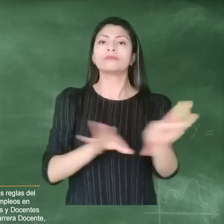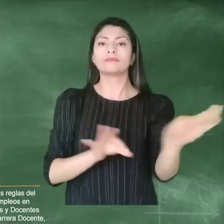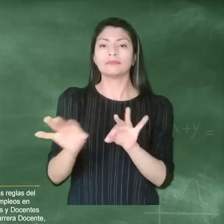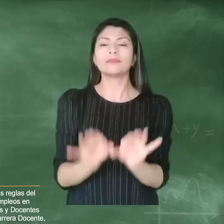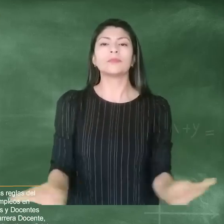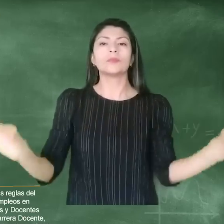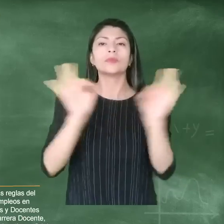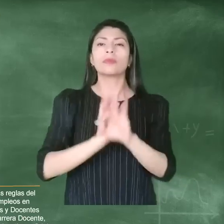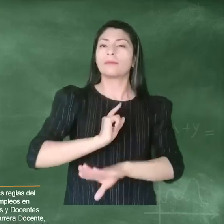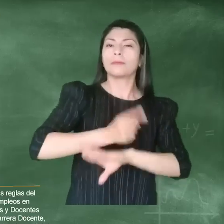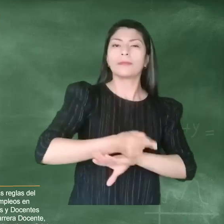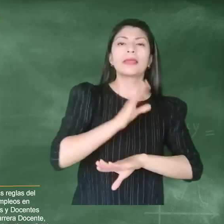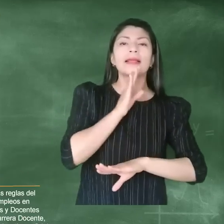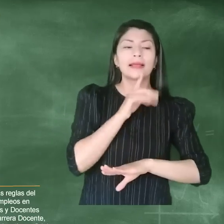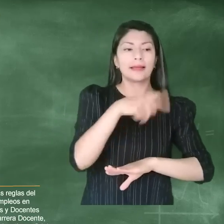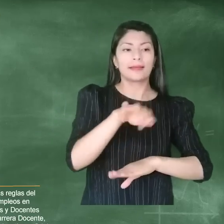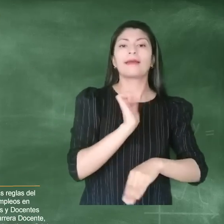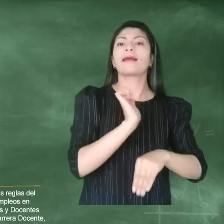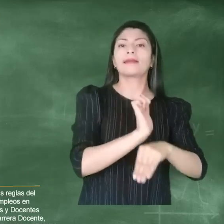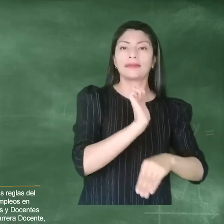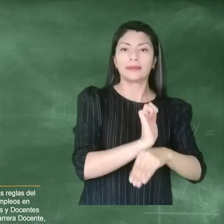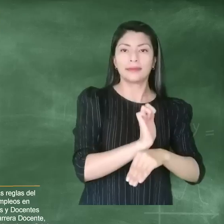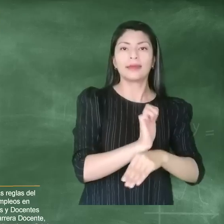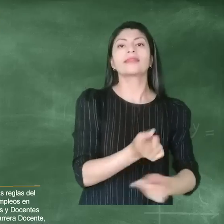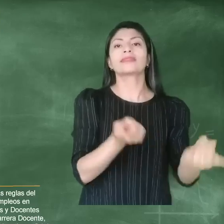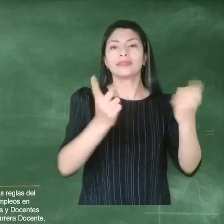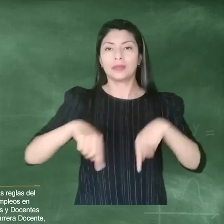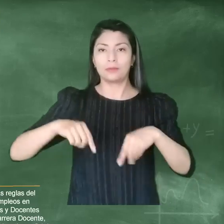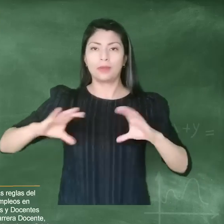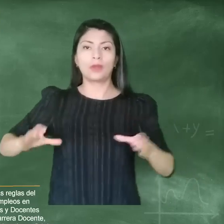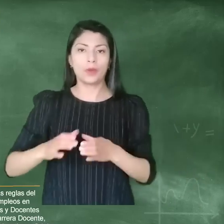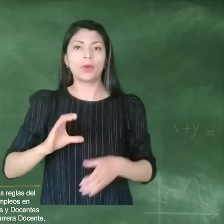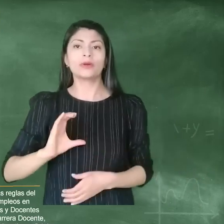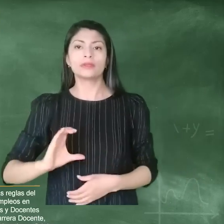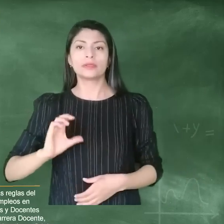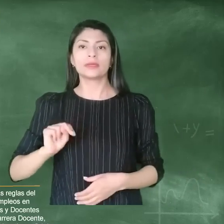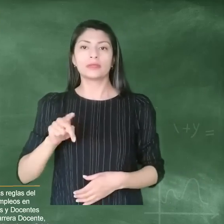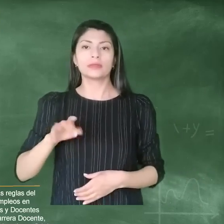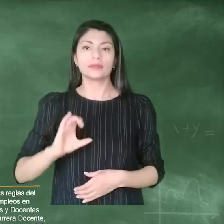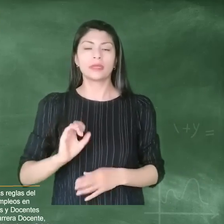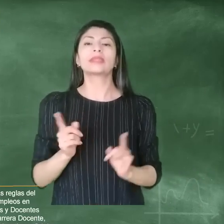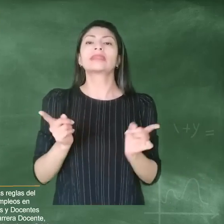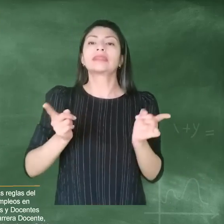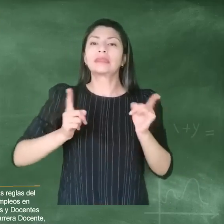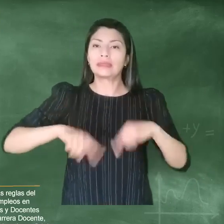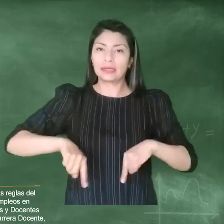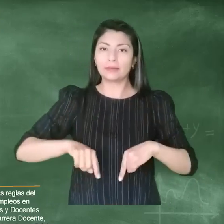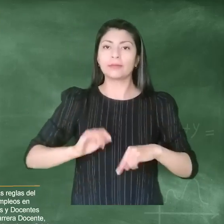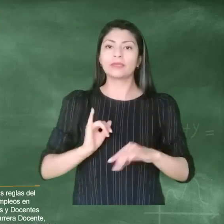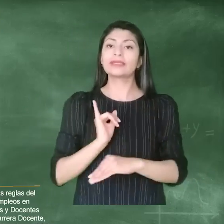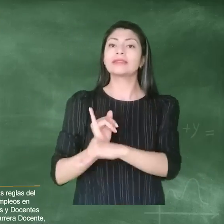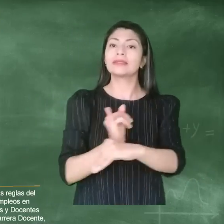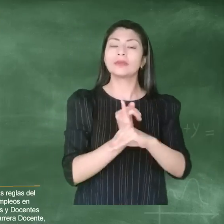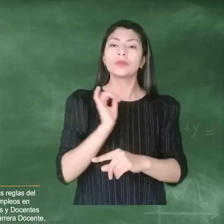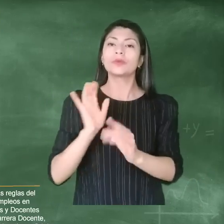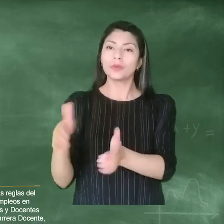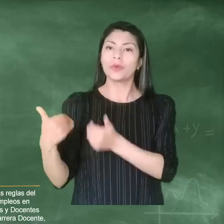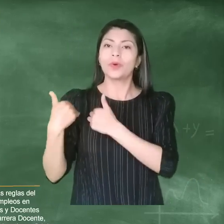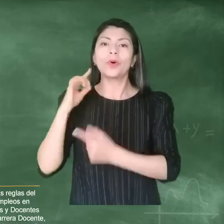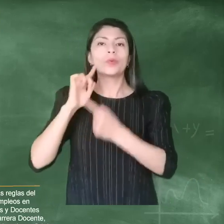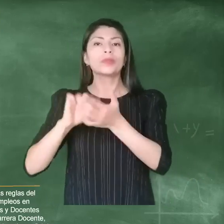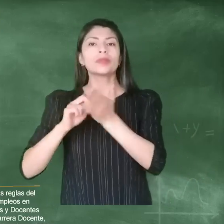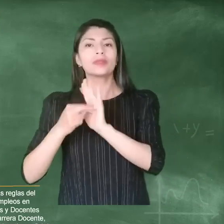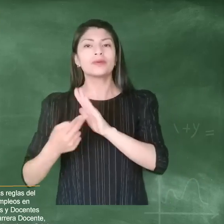de selección, y obligan tanto a la entidad objeto del mismo como a la CNSC, al Instituto Colombiano para